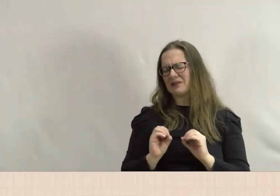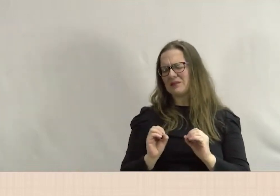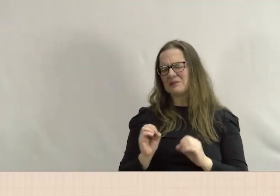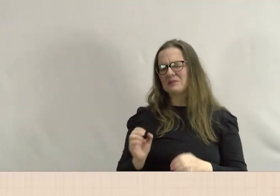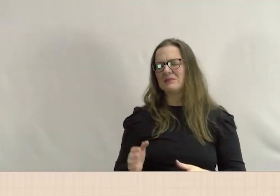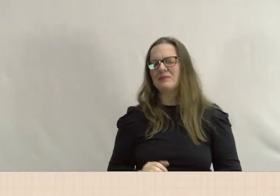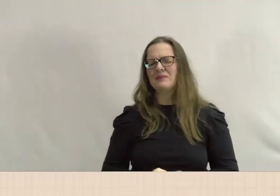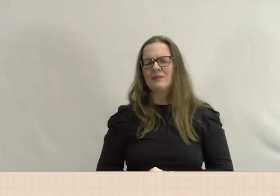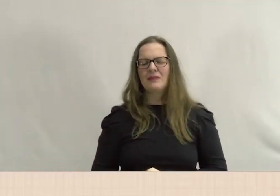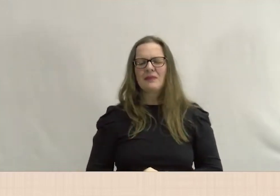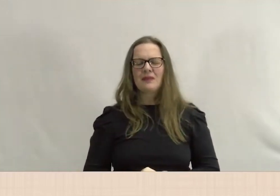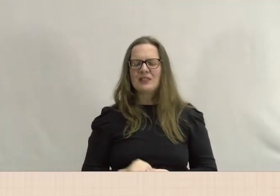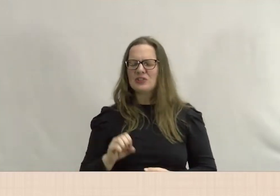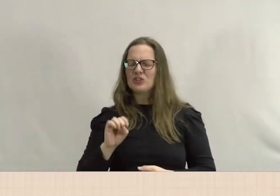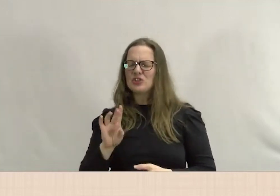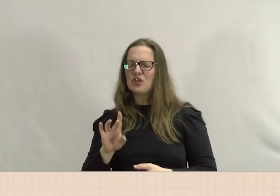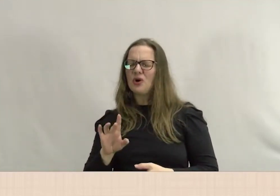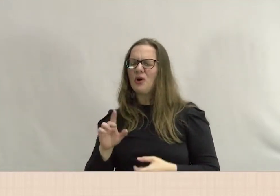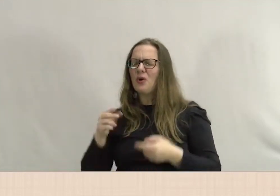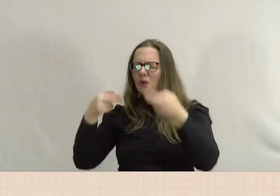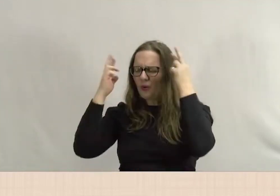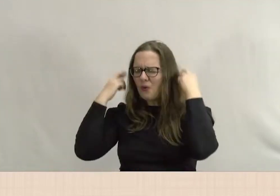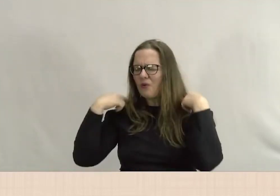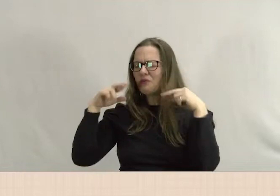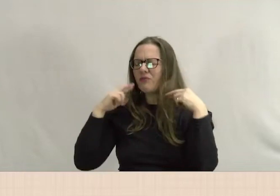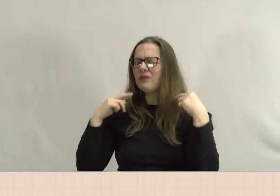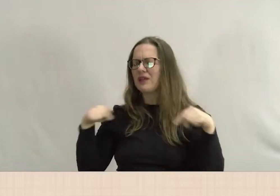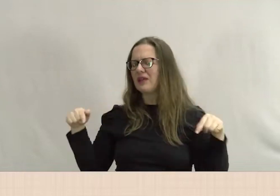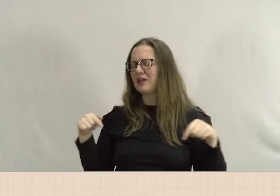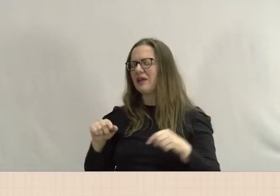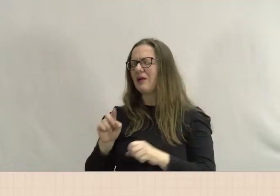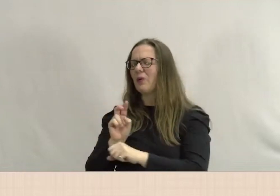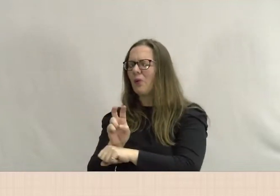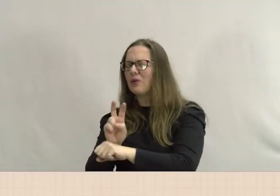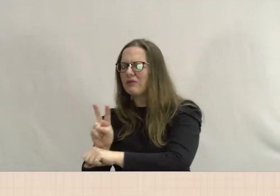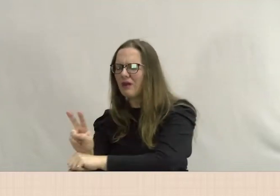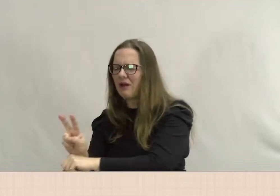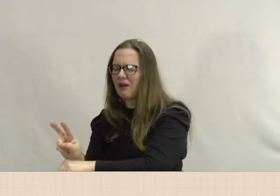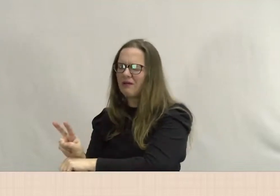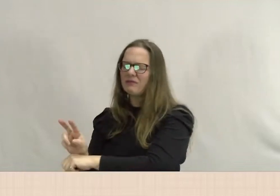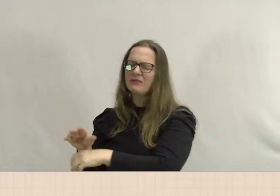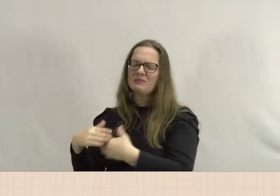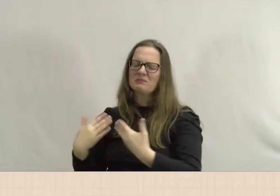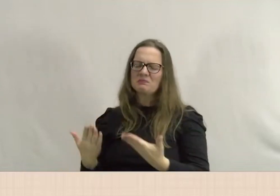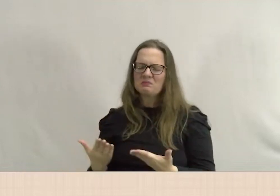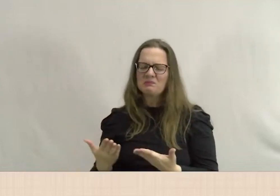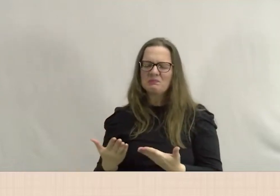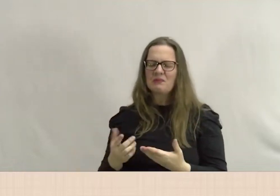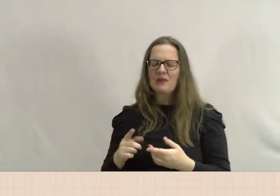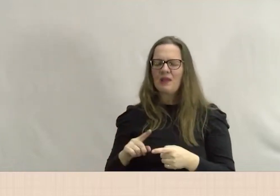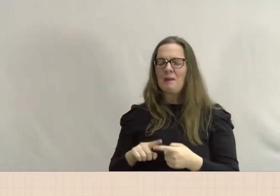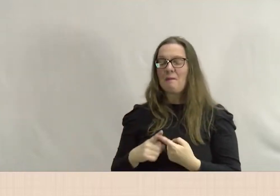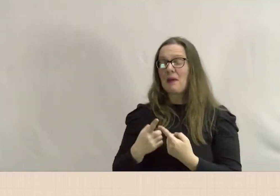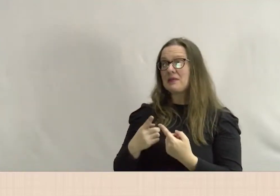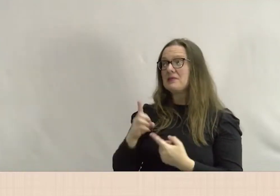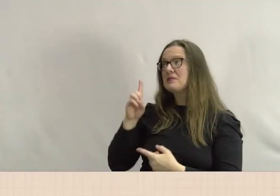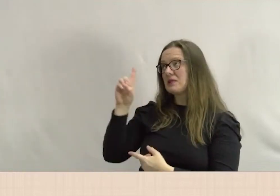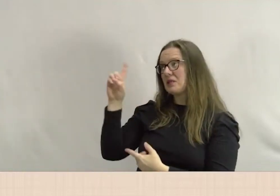É um pastor de ovelhas, talvez não tenha tanto trabalho, mas Deus se agradou de